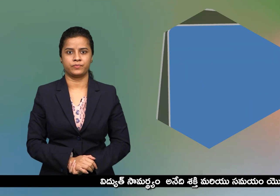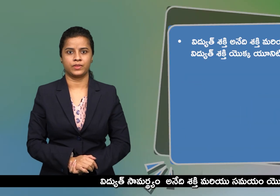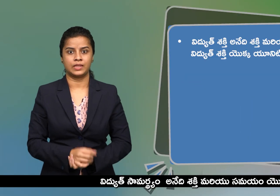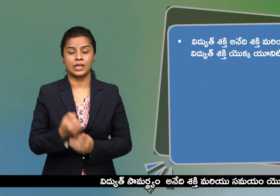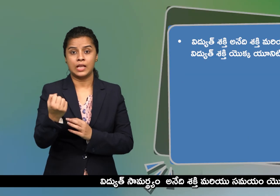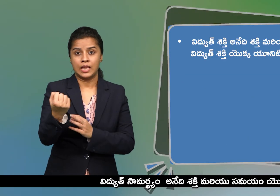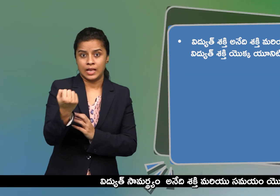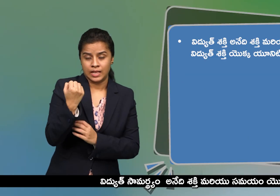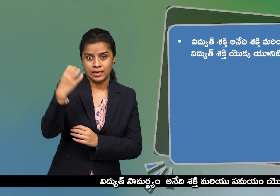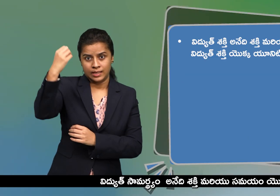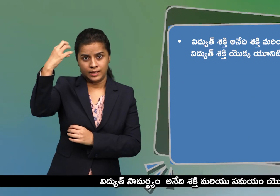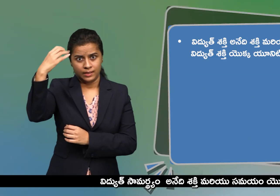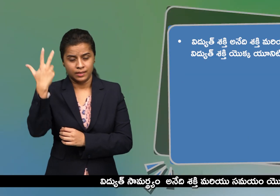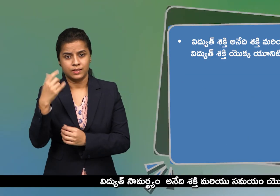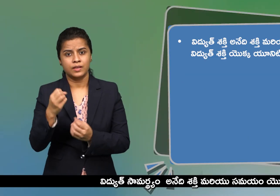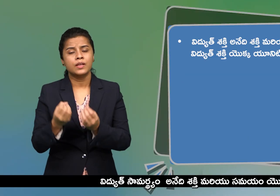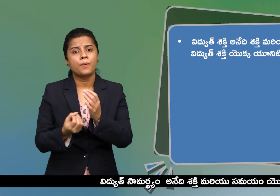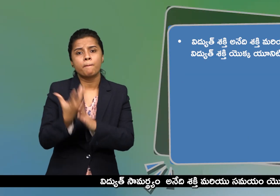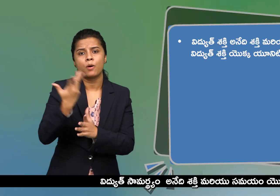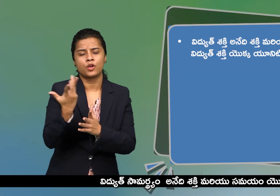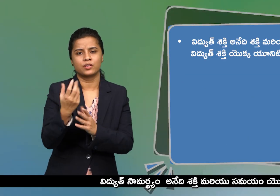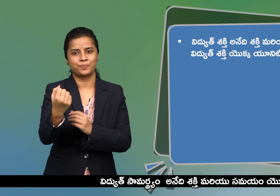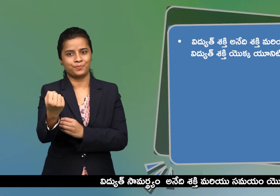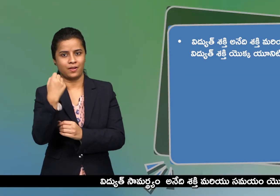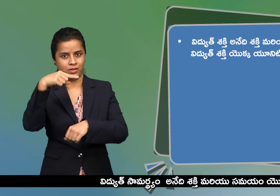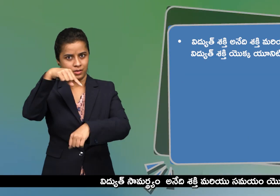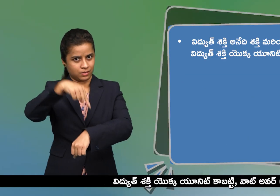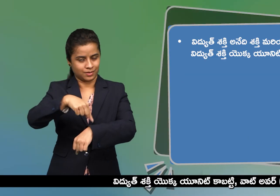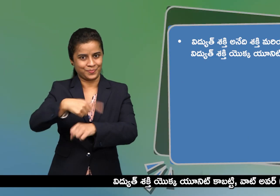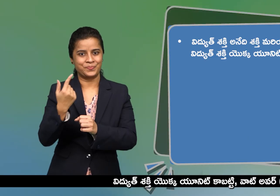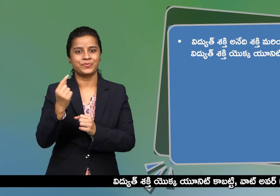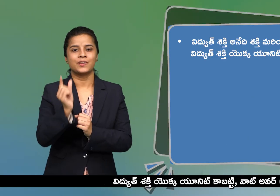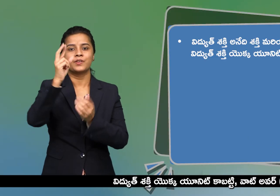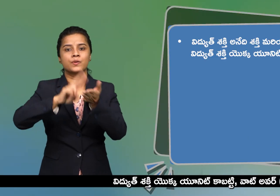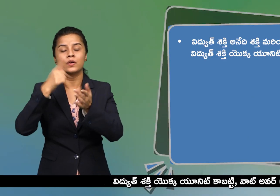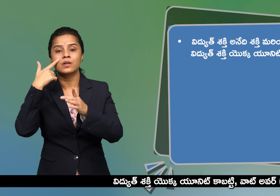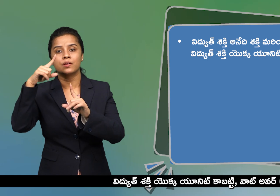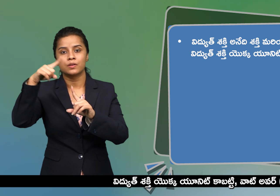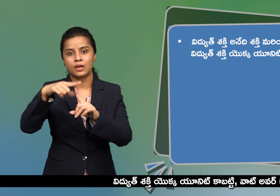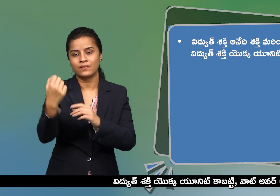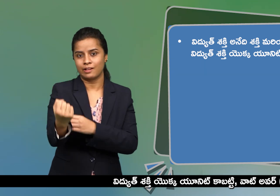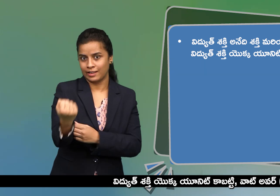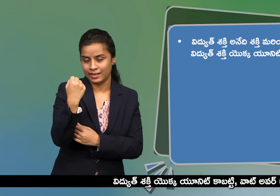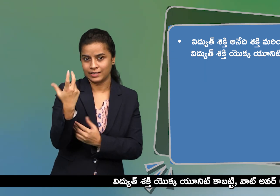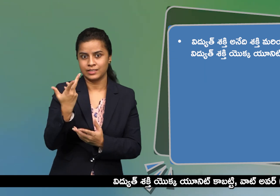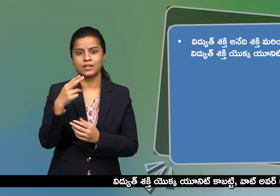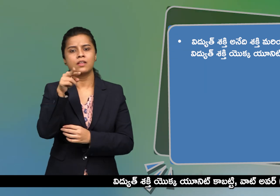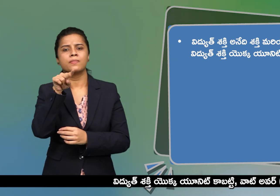విద్యుత్ సామర్థ్యం అనేది శక్తి మరియు సమయం యొక్క ఉత్పత్తి. విద్యుత్ శక్తి యొక్క యూనిట్ కాబట్టి వాట్